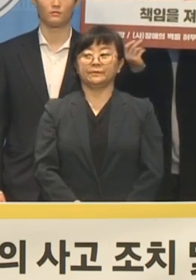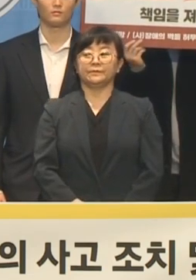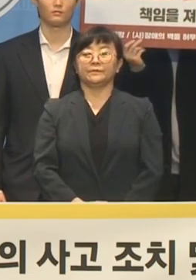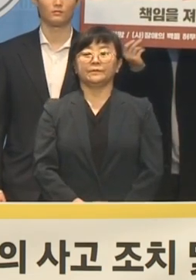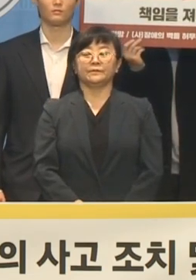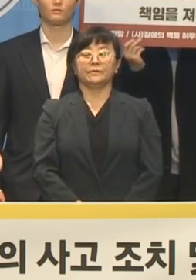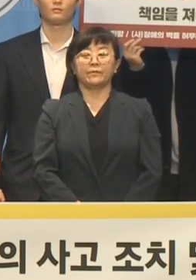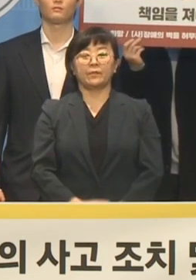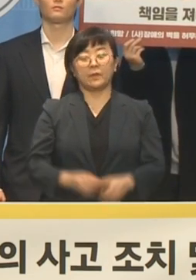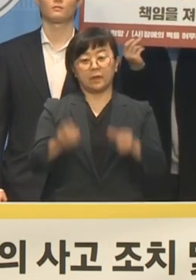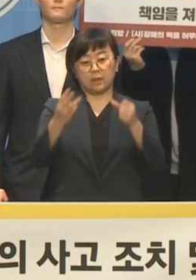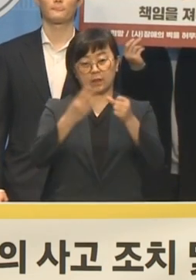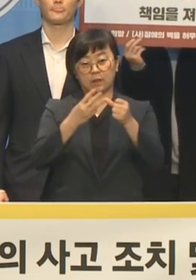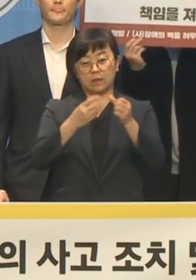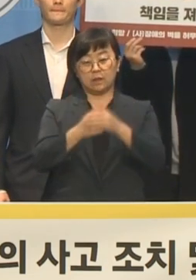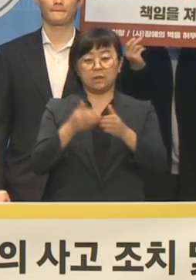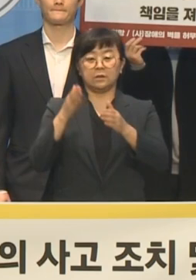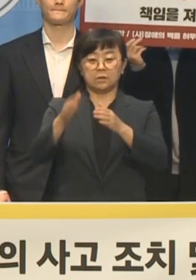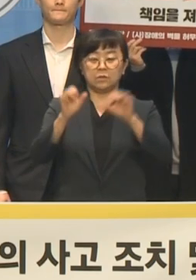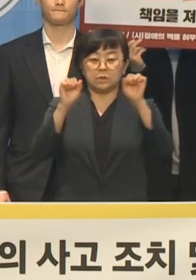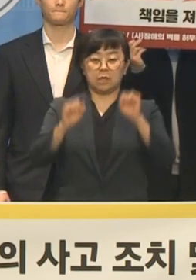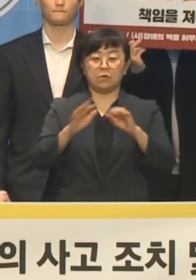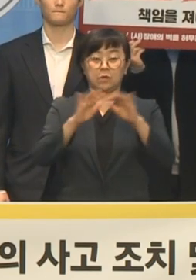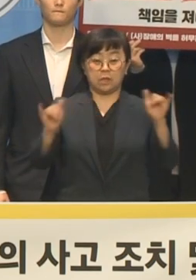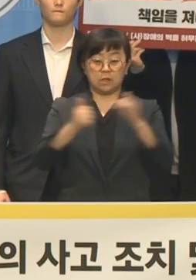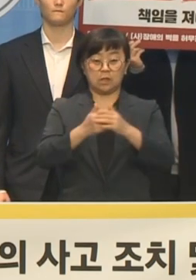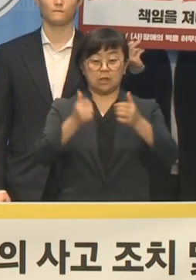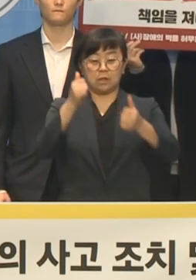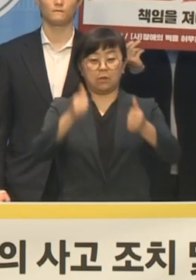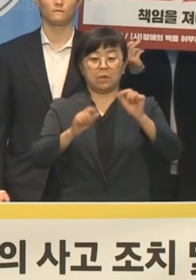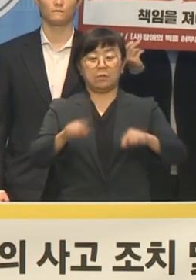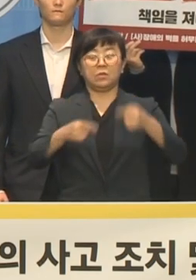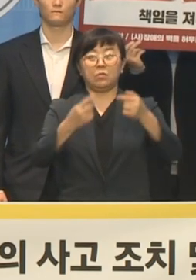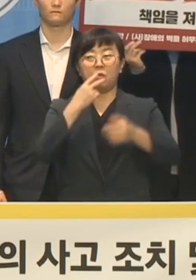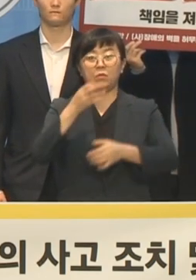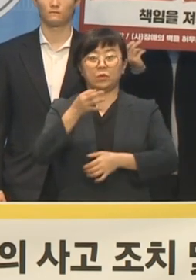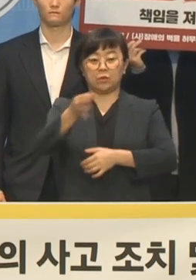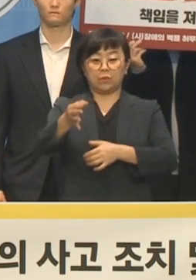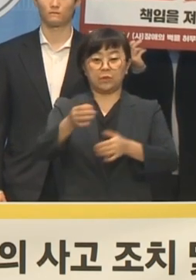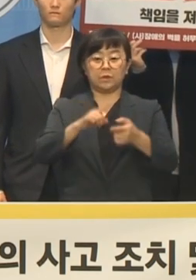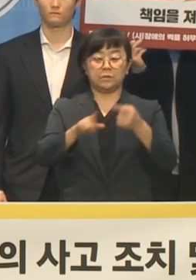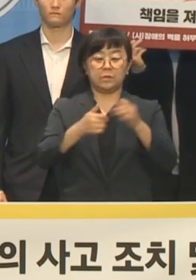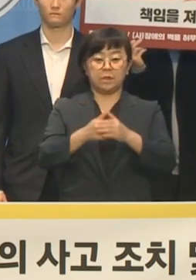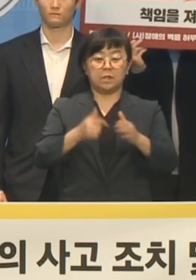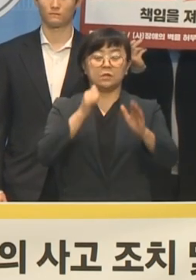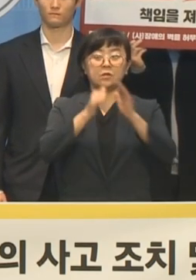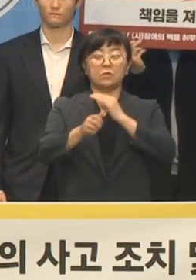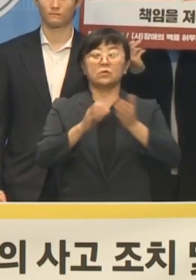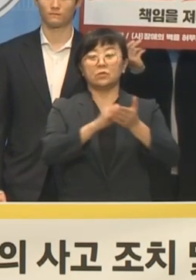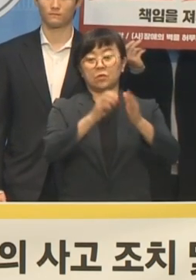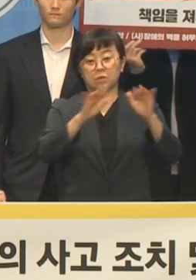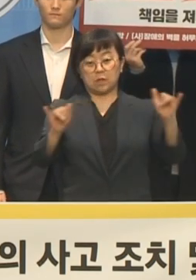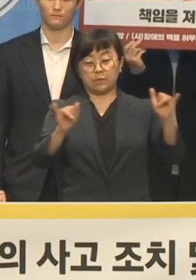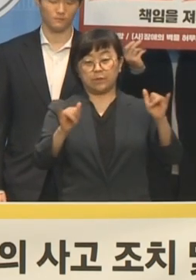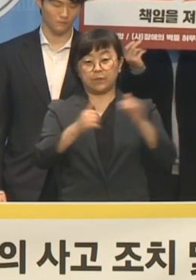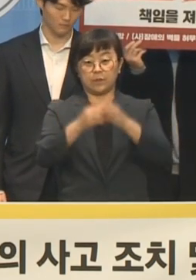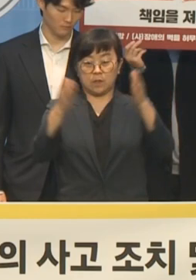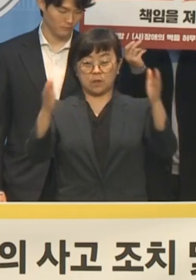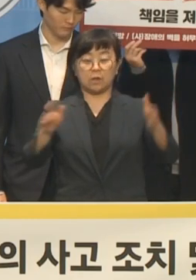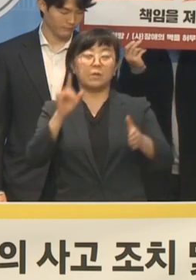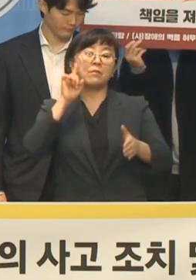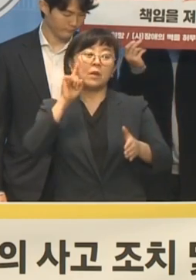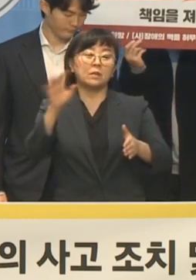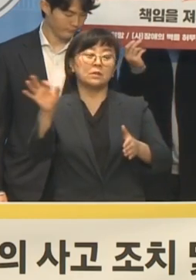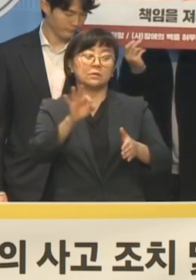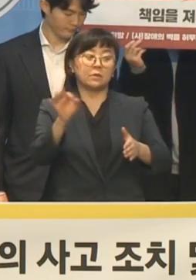셋째, 전문 체육인이 대회마다 보험료를 내는 현재 시스템을 선수로 등록된 기간 동안 매일